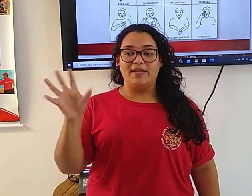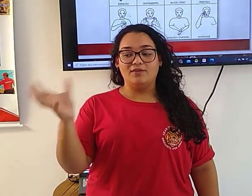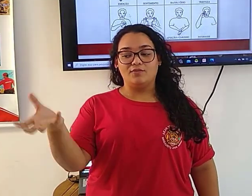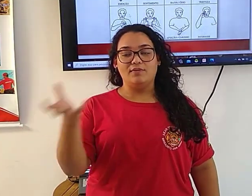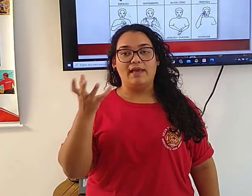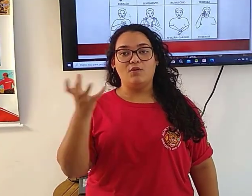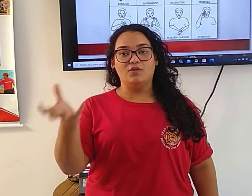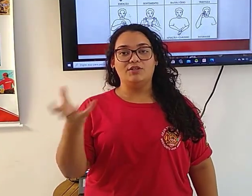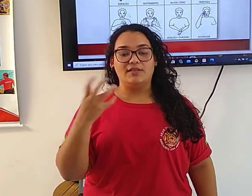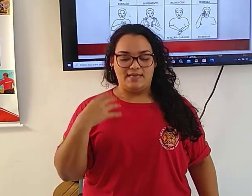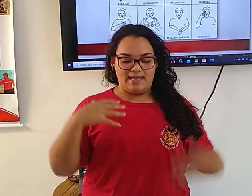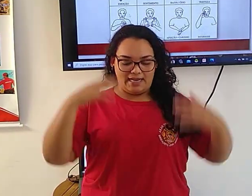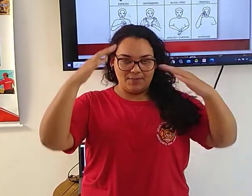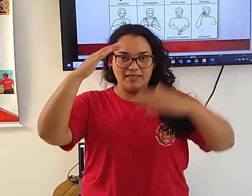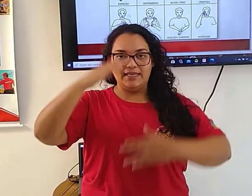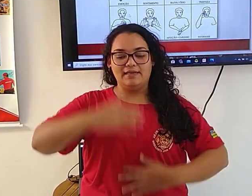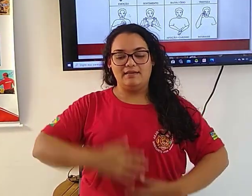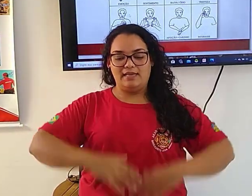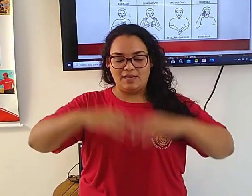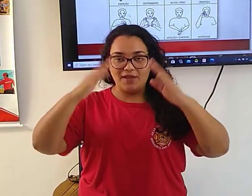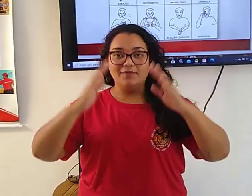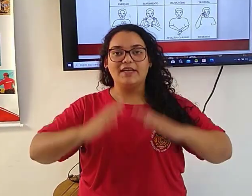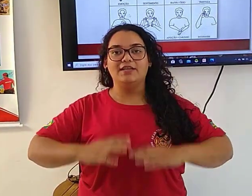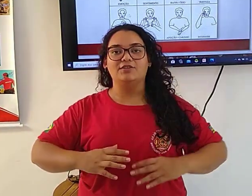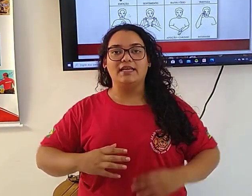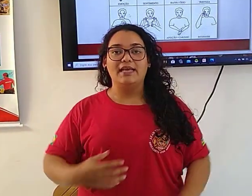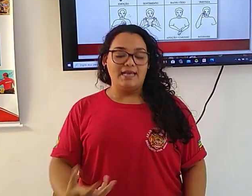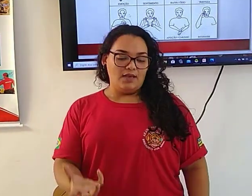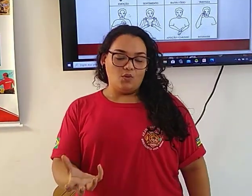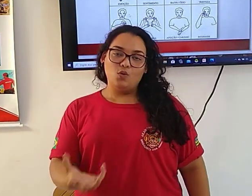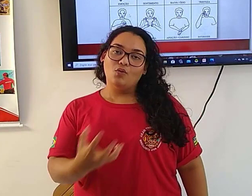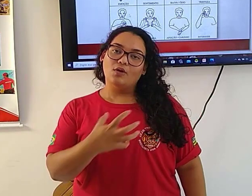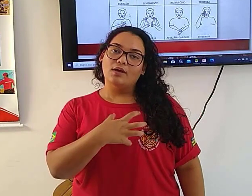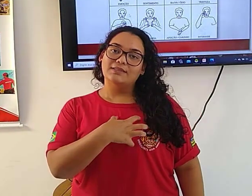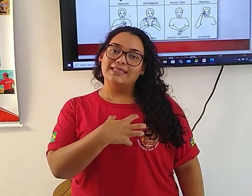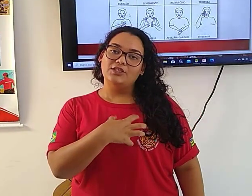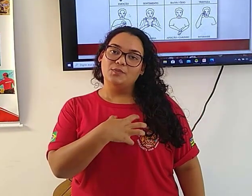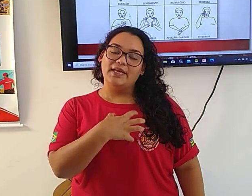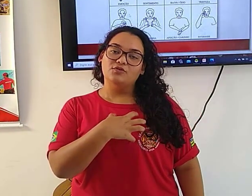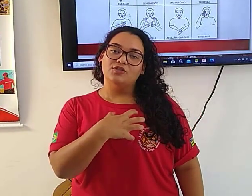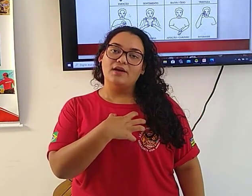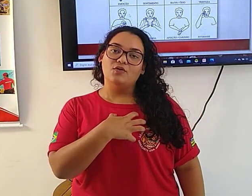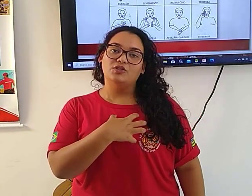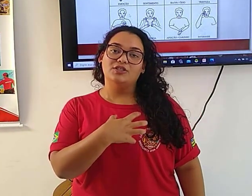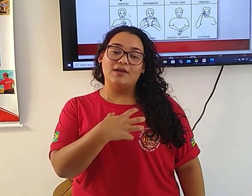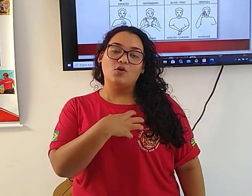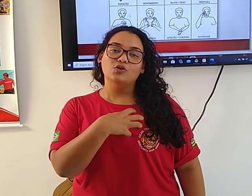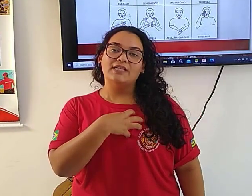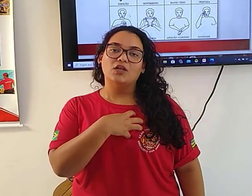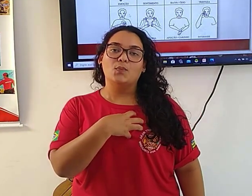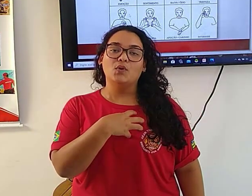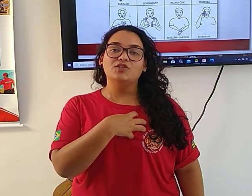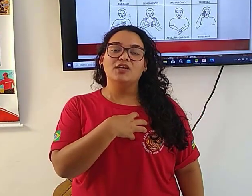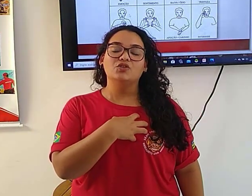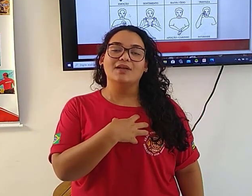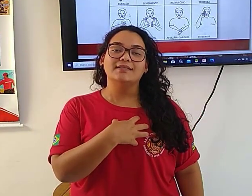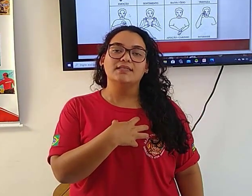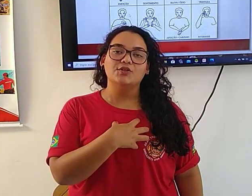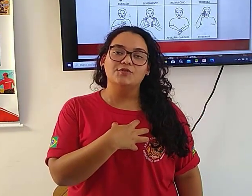é onde? É na maneira aqui da minha frente, né? O sentimento já é onde? Já é encostado. O ponto de articulação é